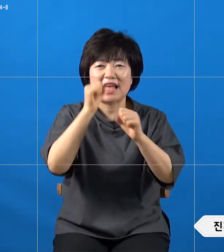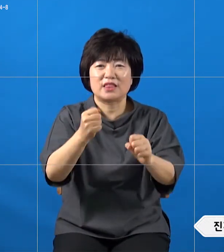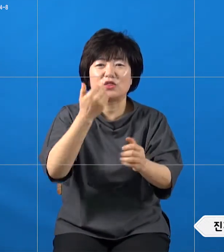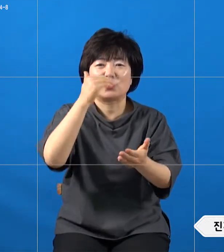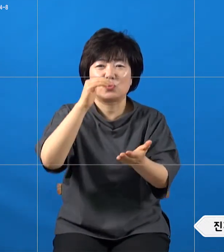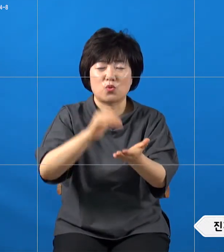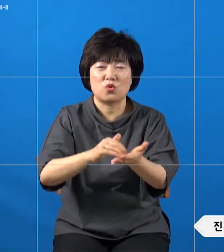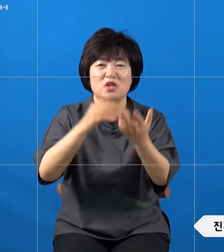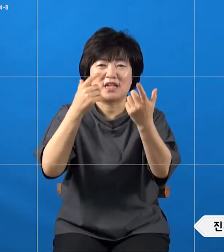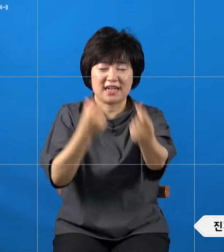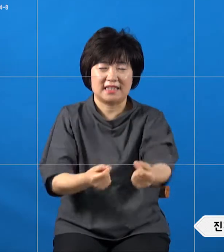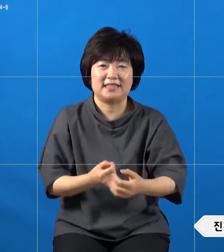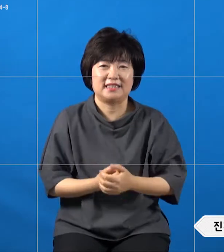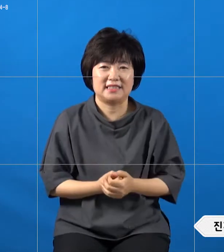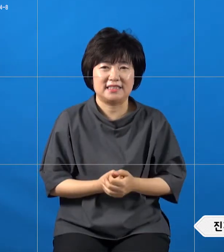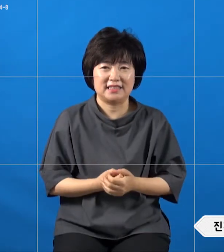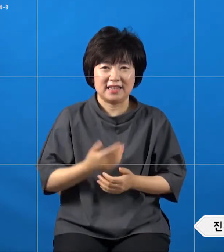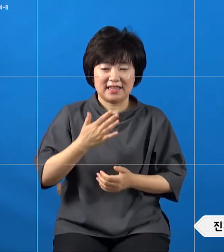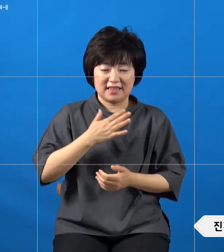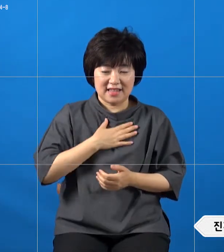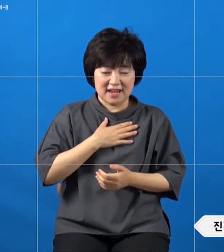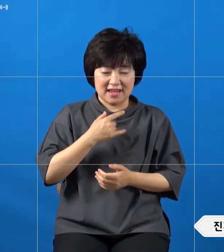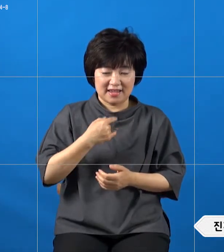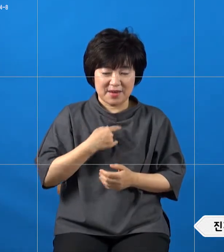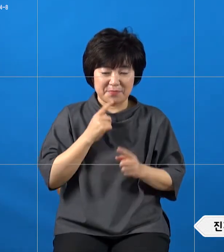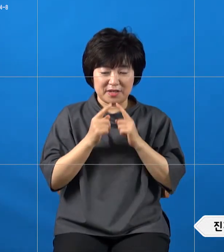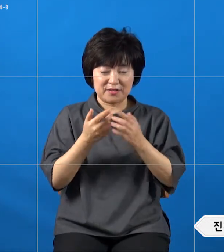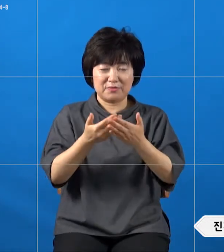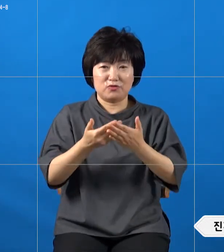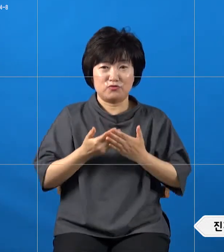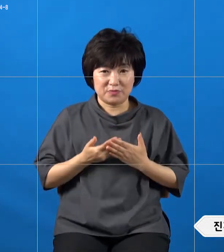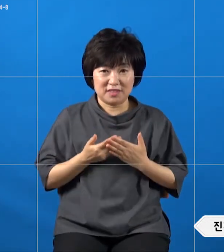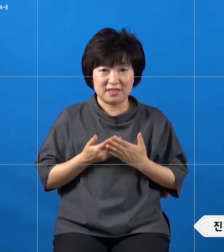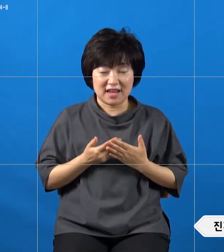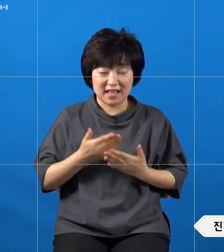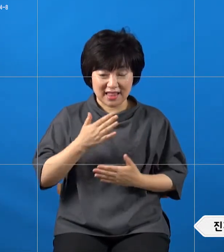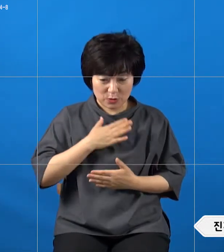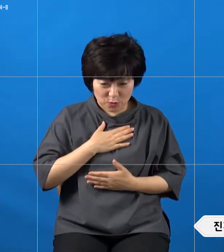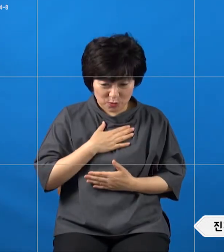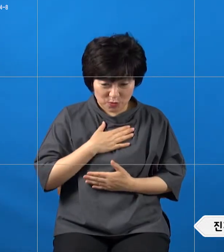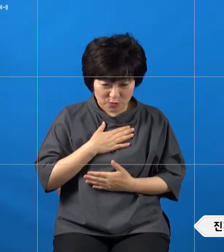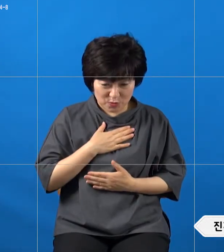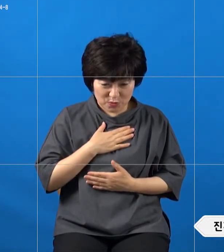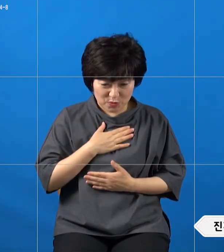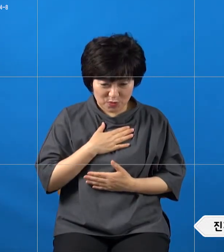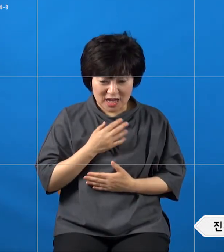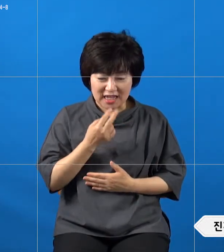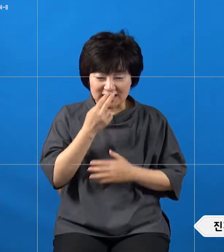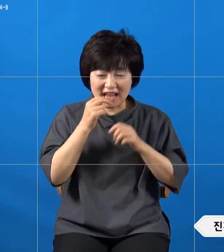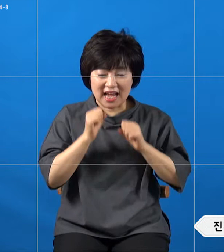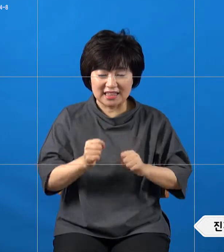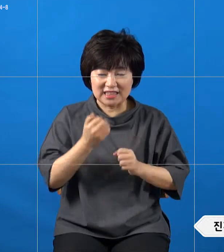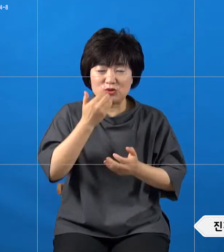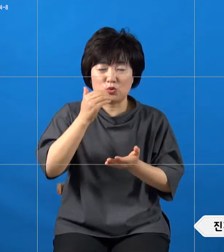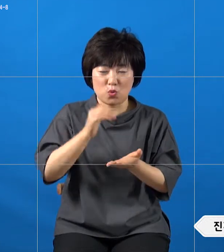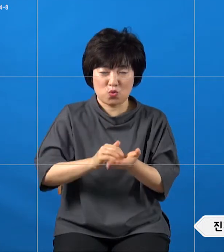산돌같이. 이제 우리에게 말씀하십니다. 우리도